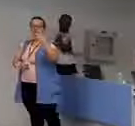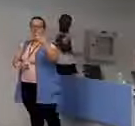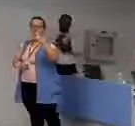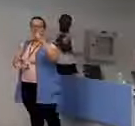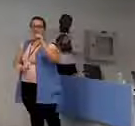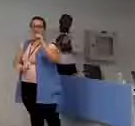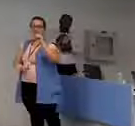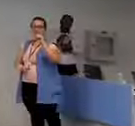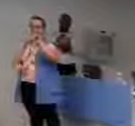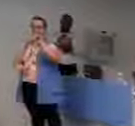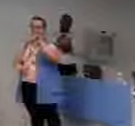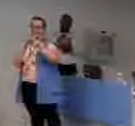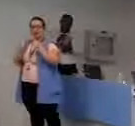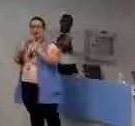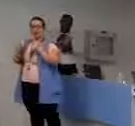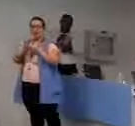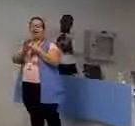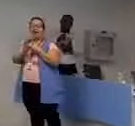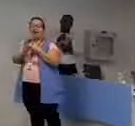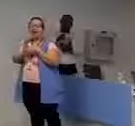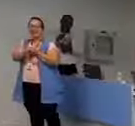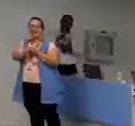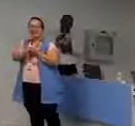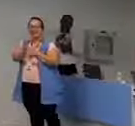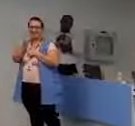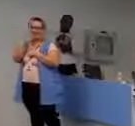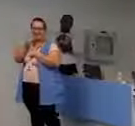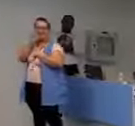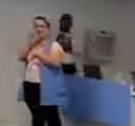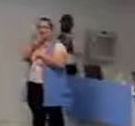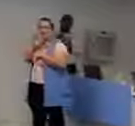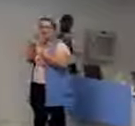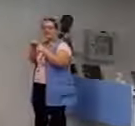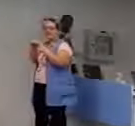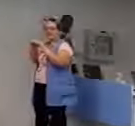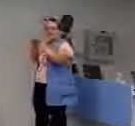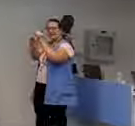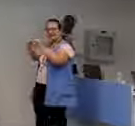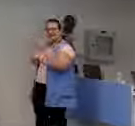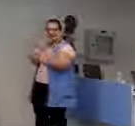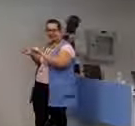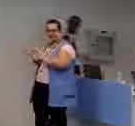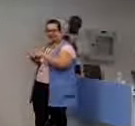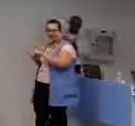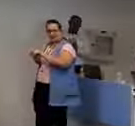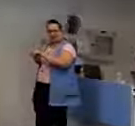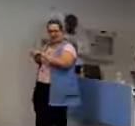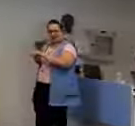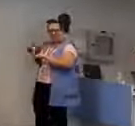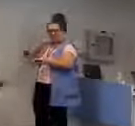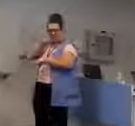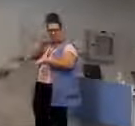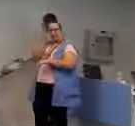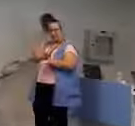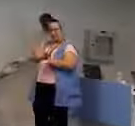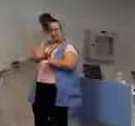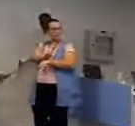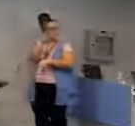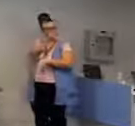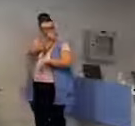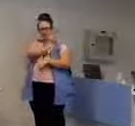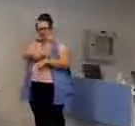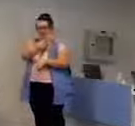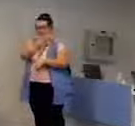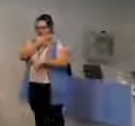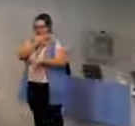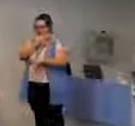aqui na ferramentaria, tá? Com esse software matemático, né? E então o Sr. Glauber, né,